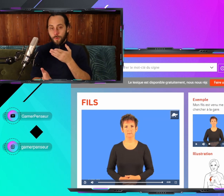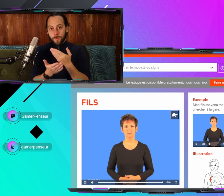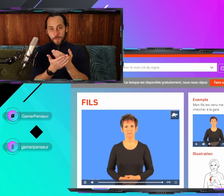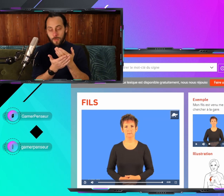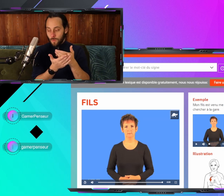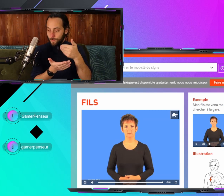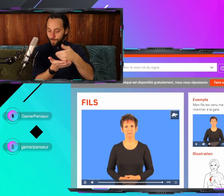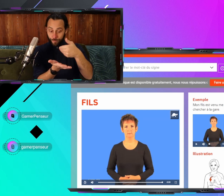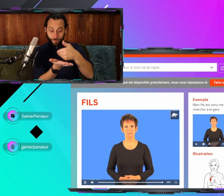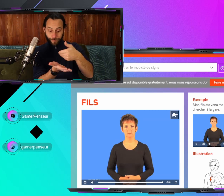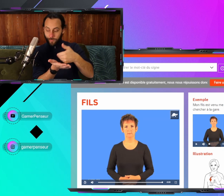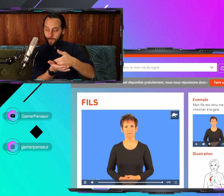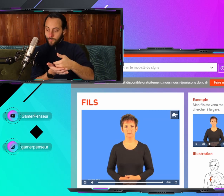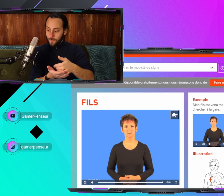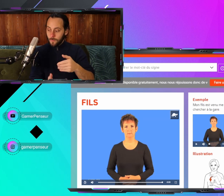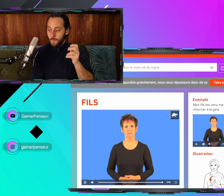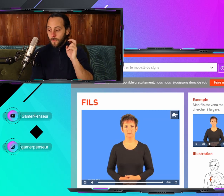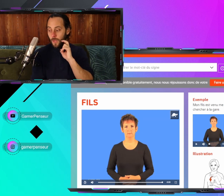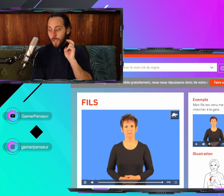ta proposition...